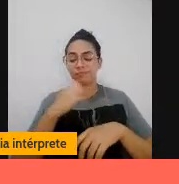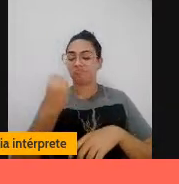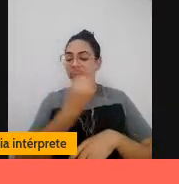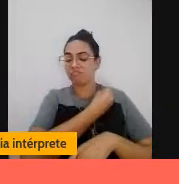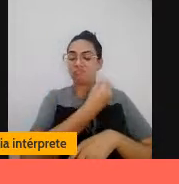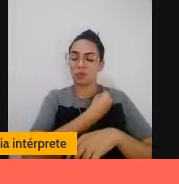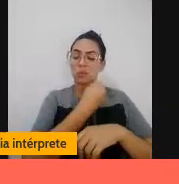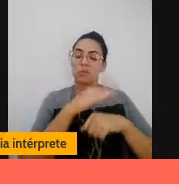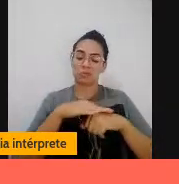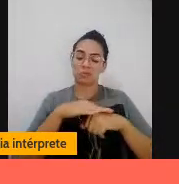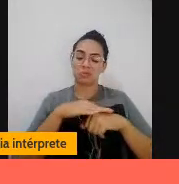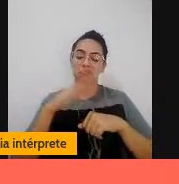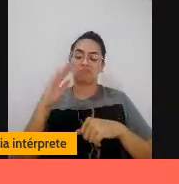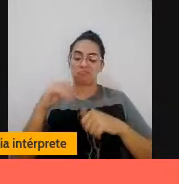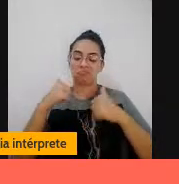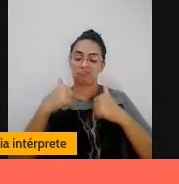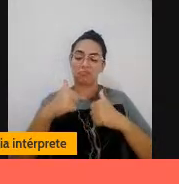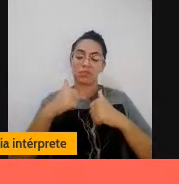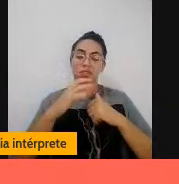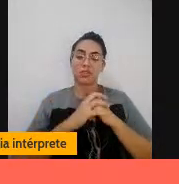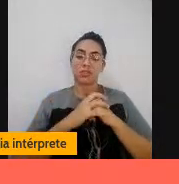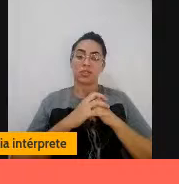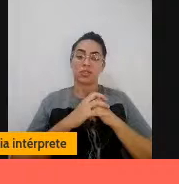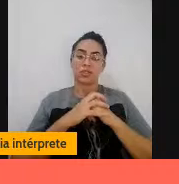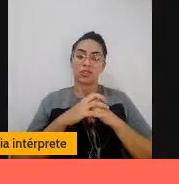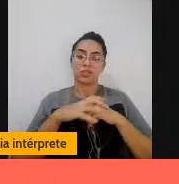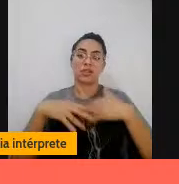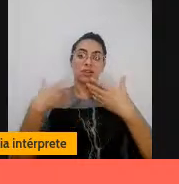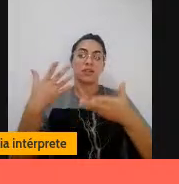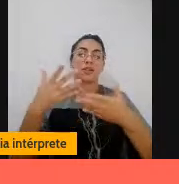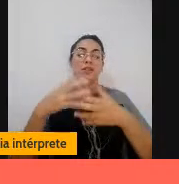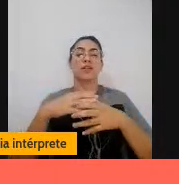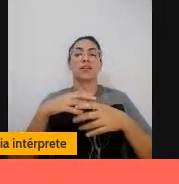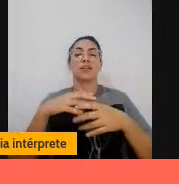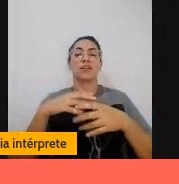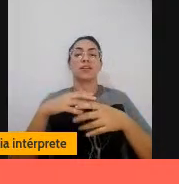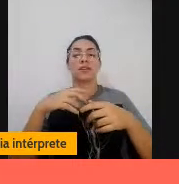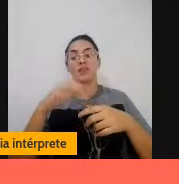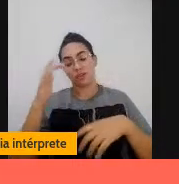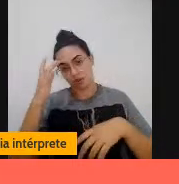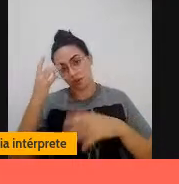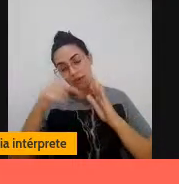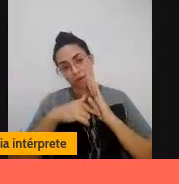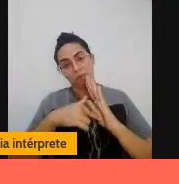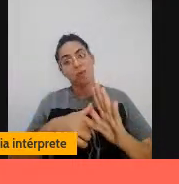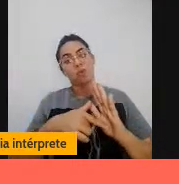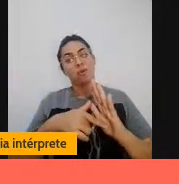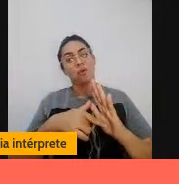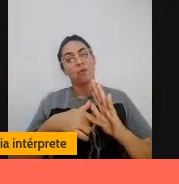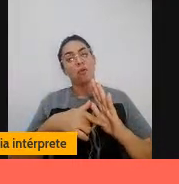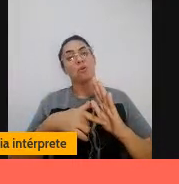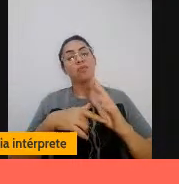de GTs, né? E aí vê também, demonstra também a diversidade